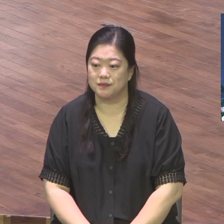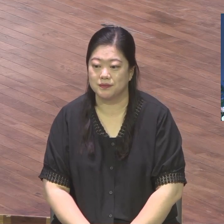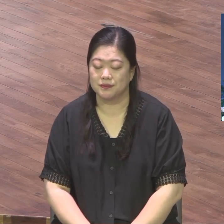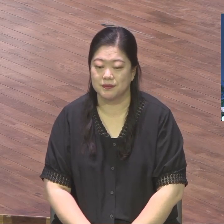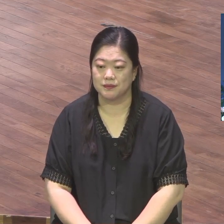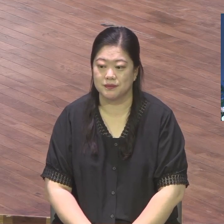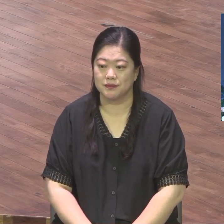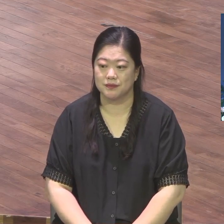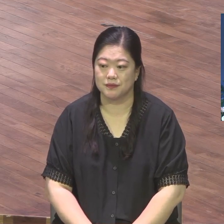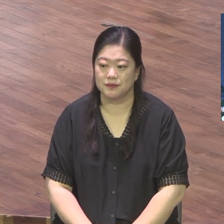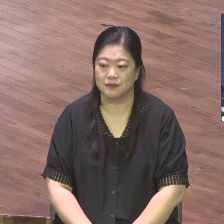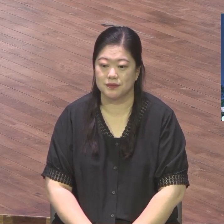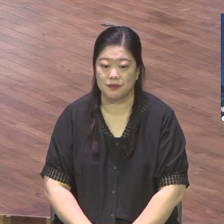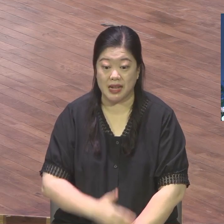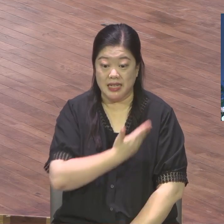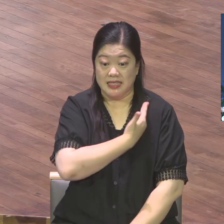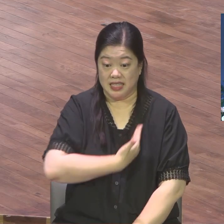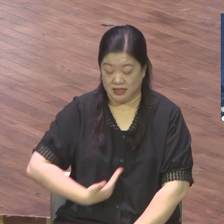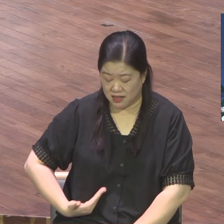제자들이 나가서